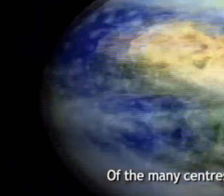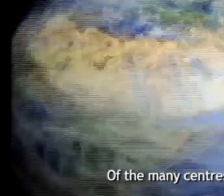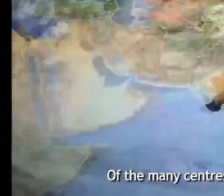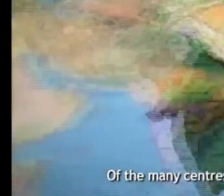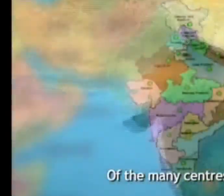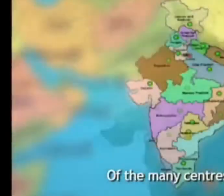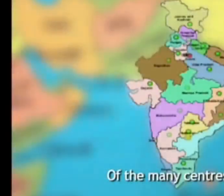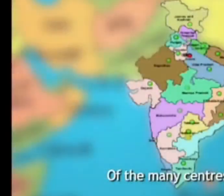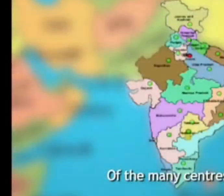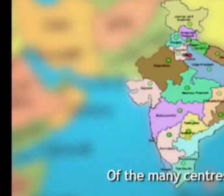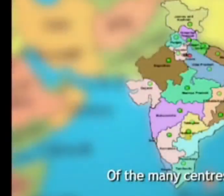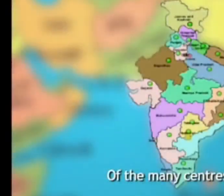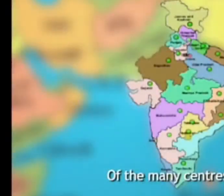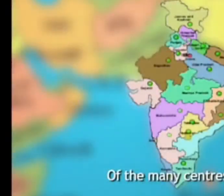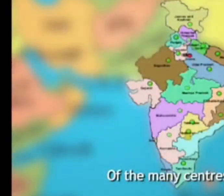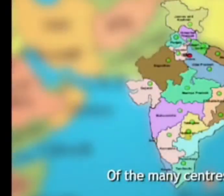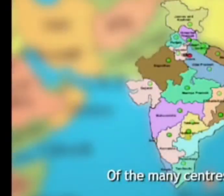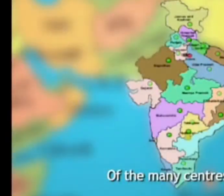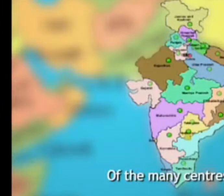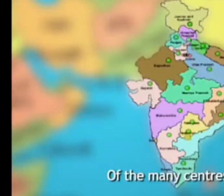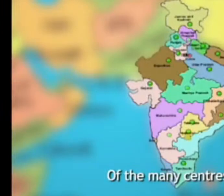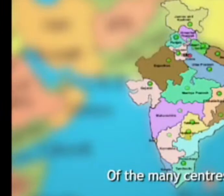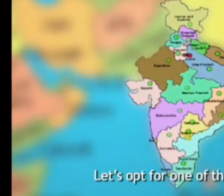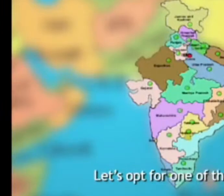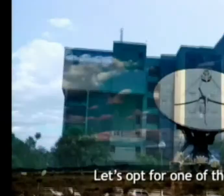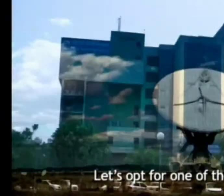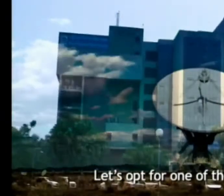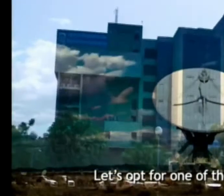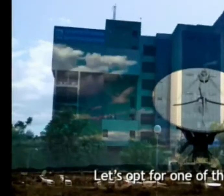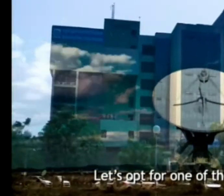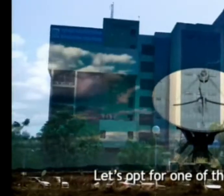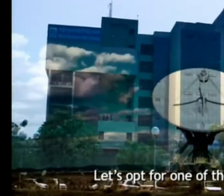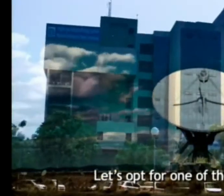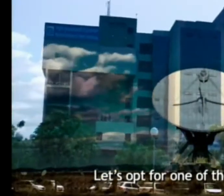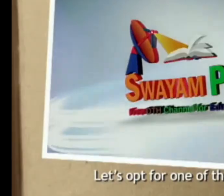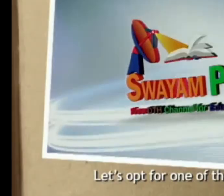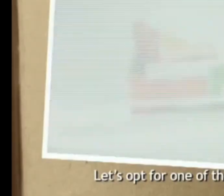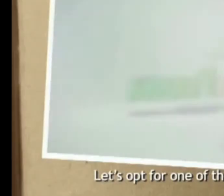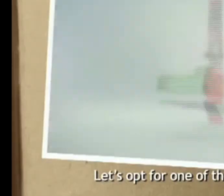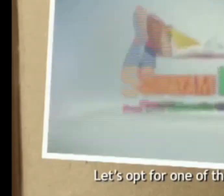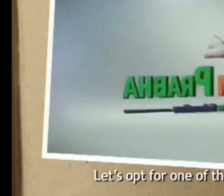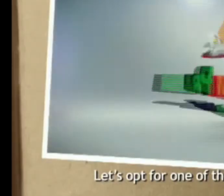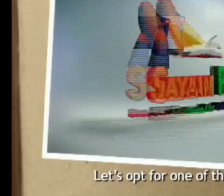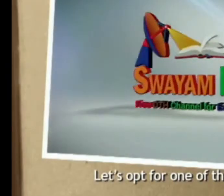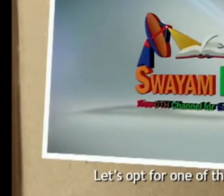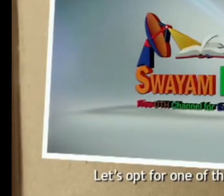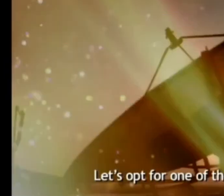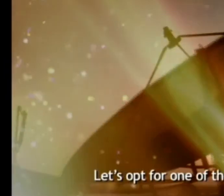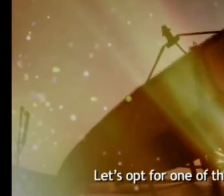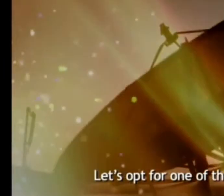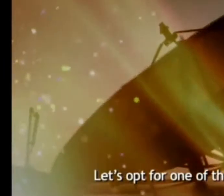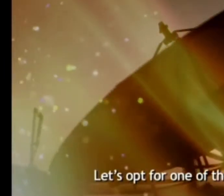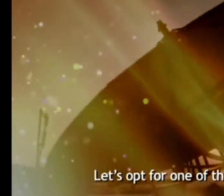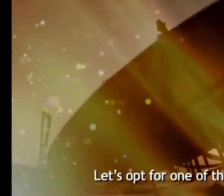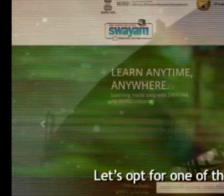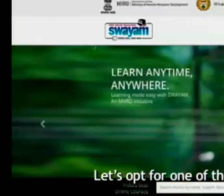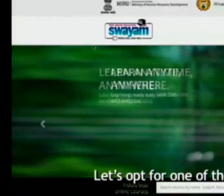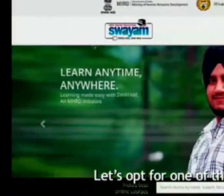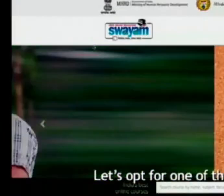दुनिया में इसके केंद्र बहुत, कोई मन चाहा केंद्र